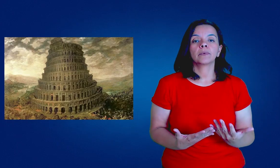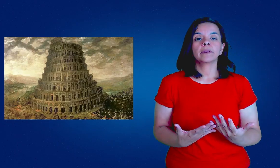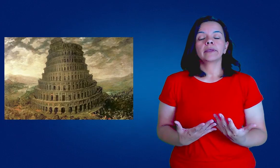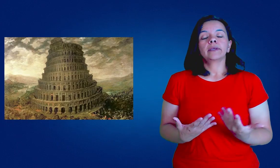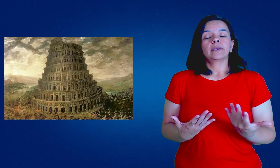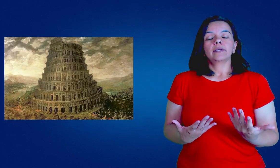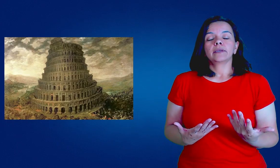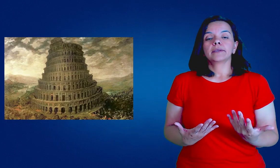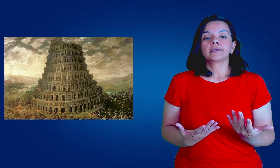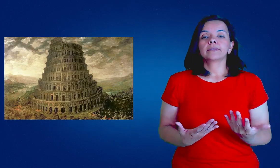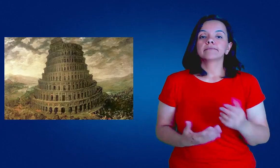Américas.